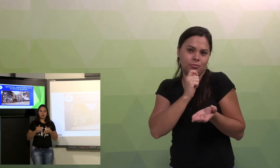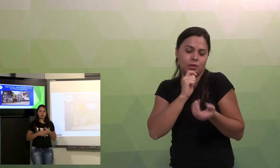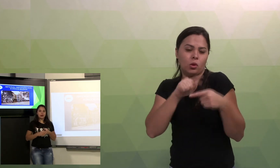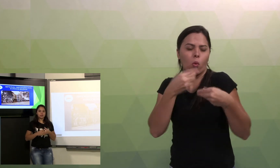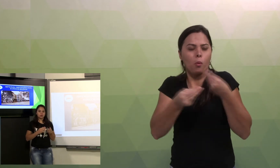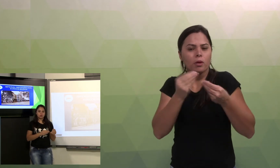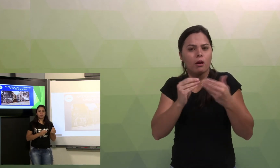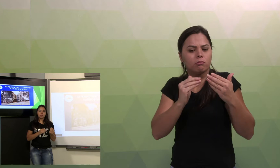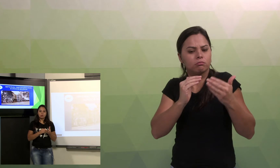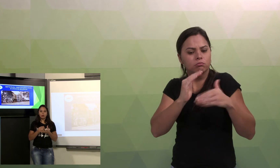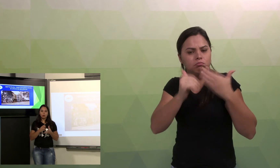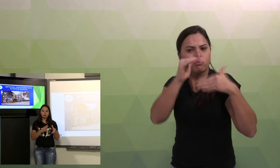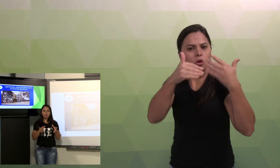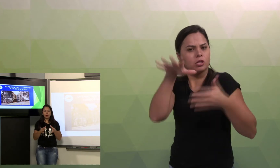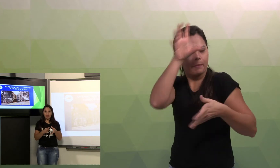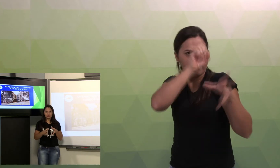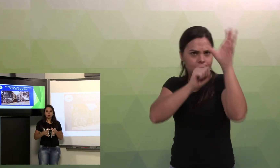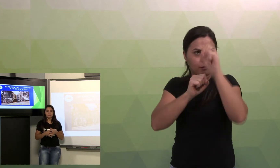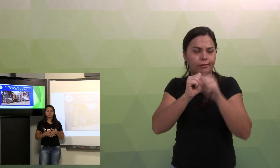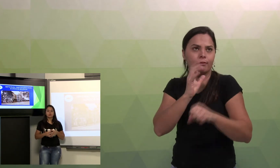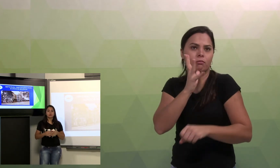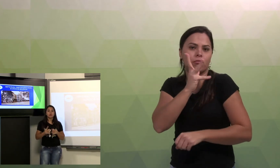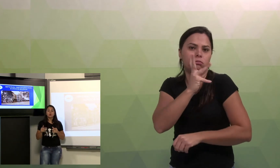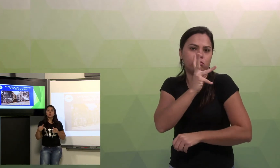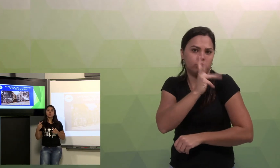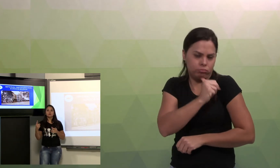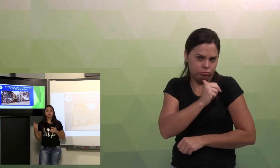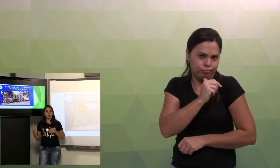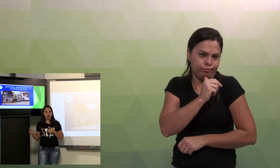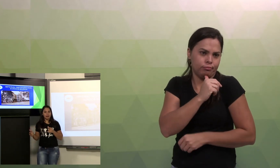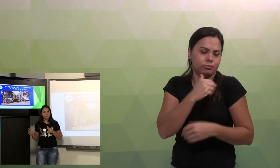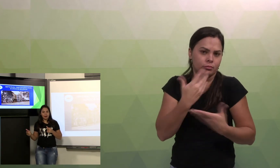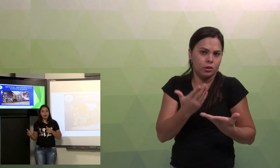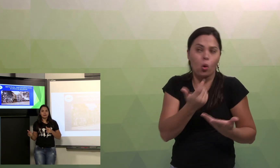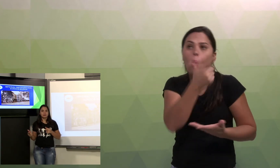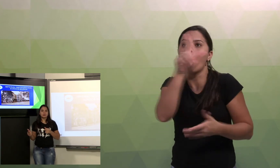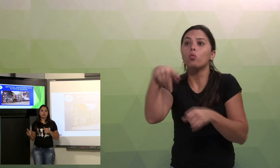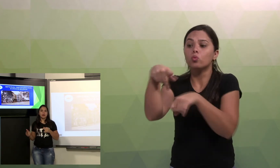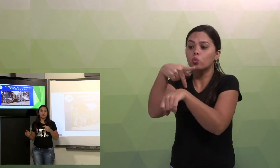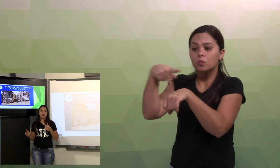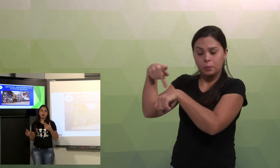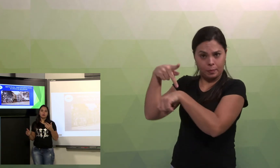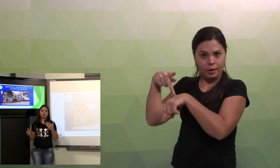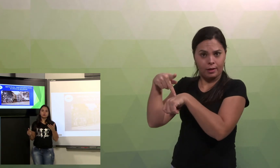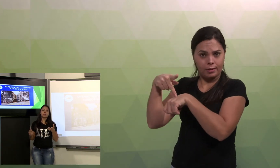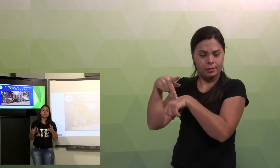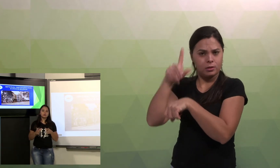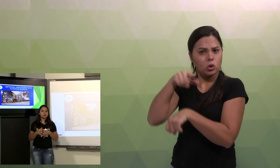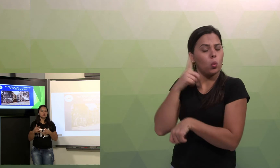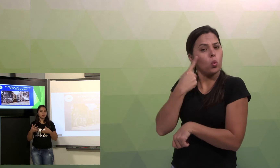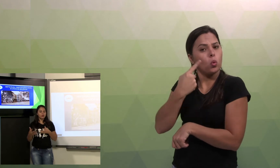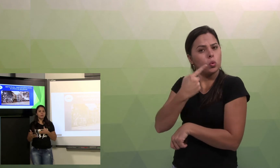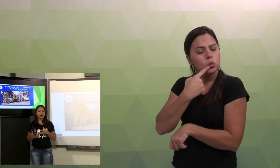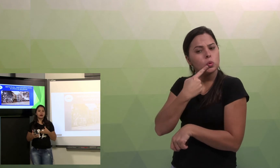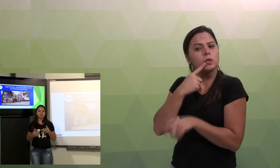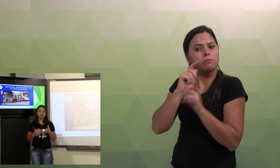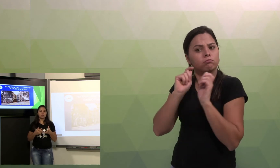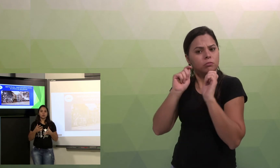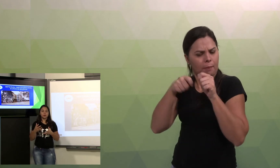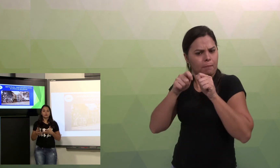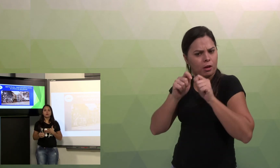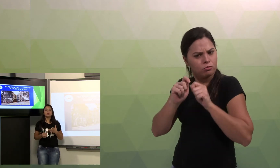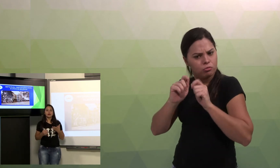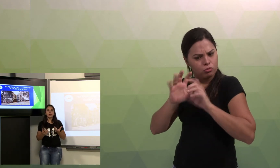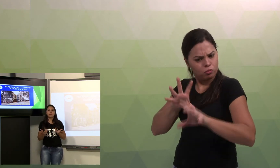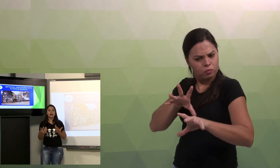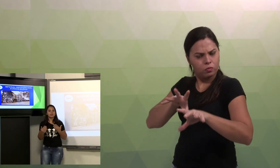processo de aprendizagem dos surdos era um pouco demorado. Nos outros países, os surdos eles conseguiam se formar, tinham